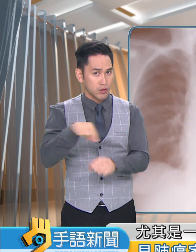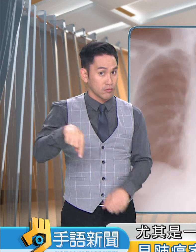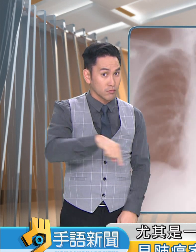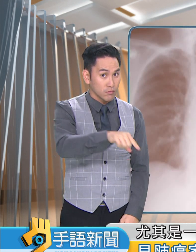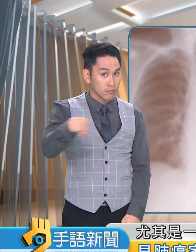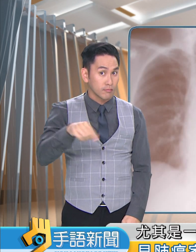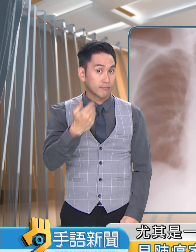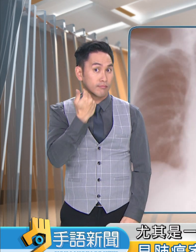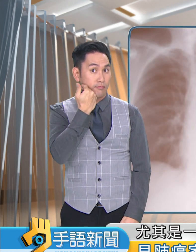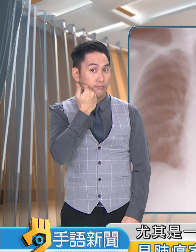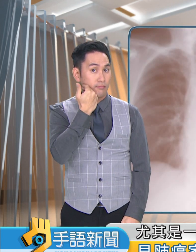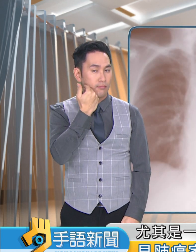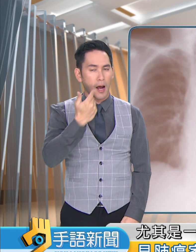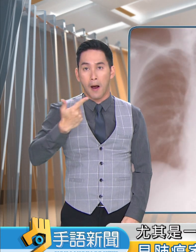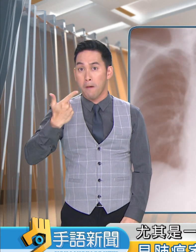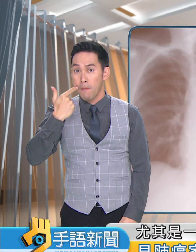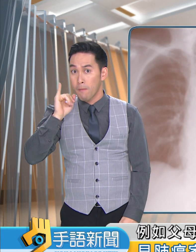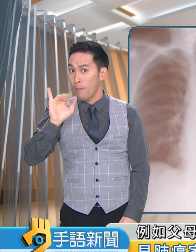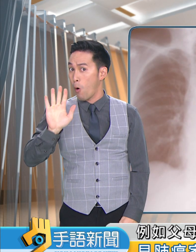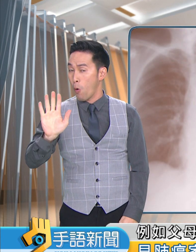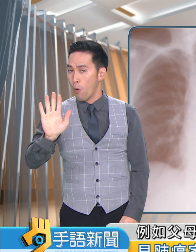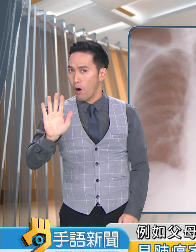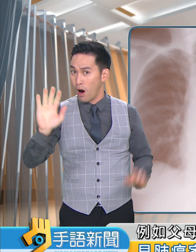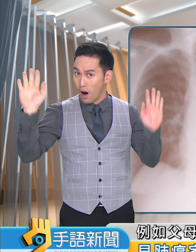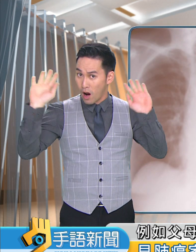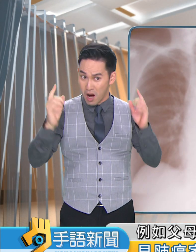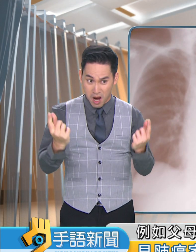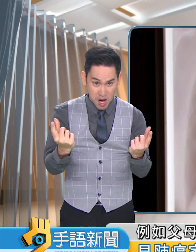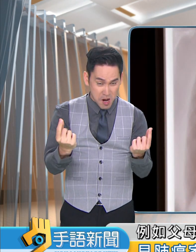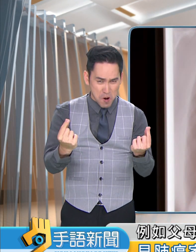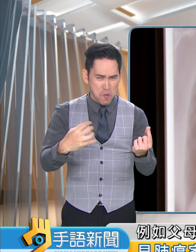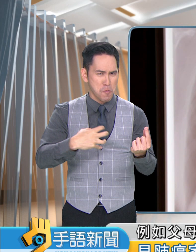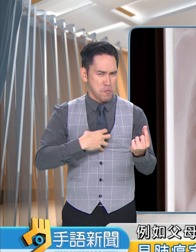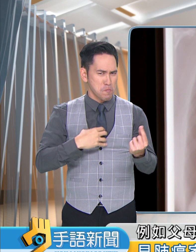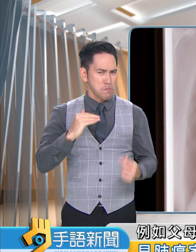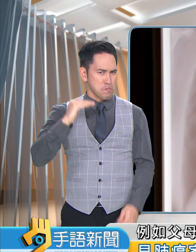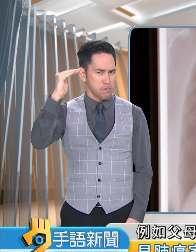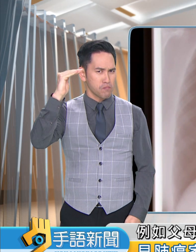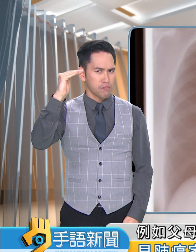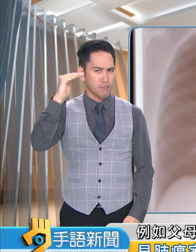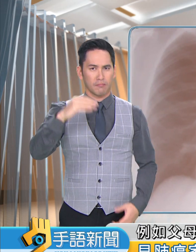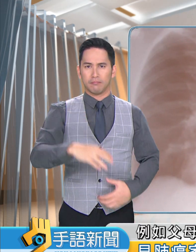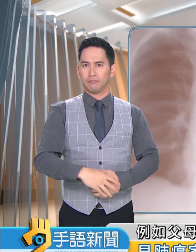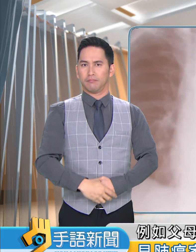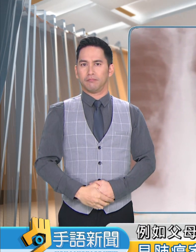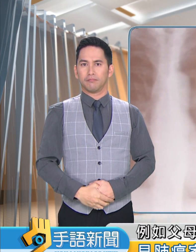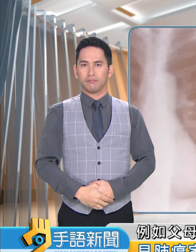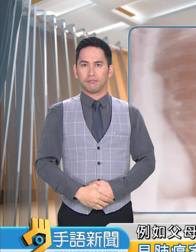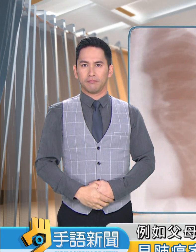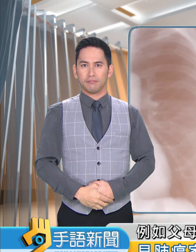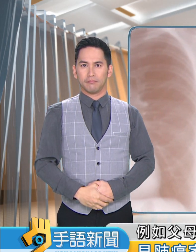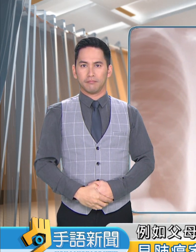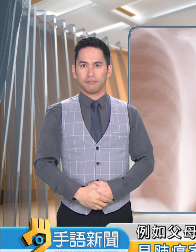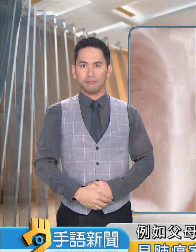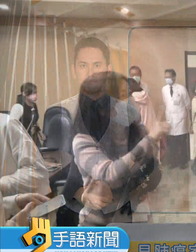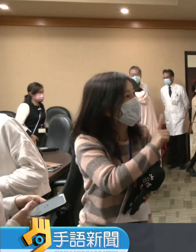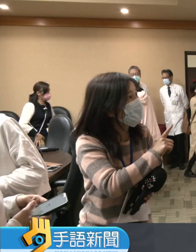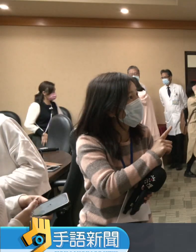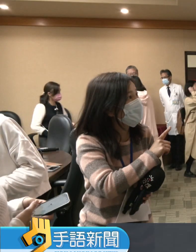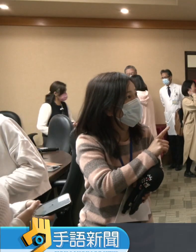是一亲等家人，例如父母或子女罹患肺癌风险就更高。